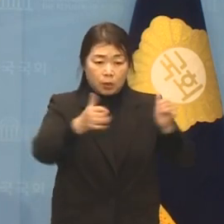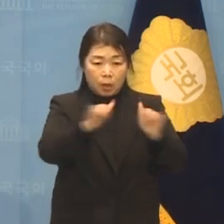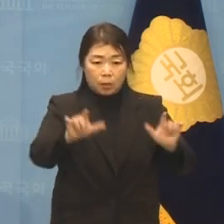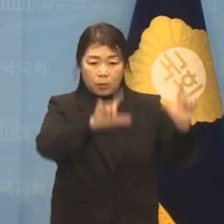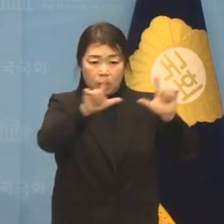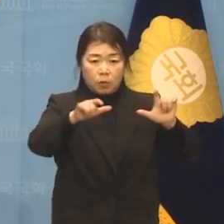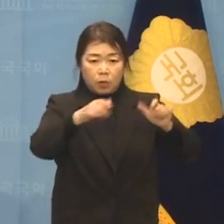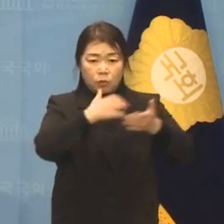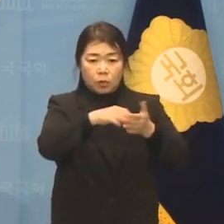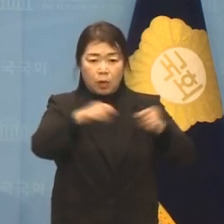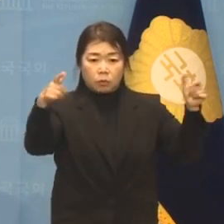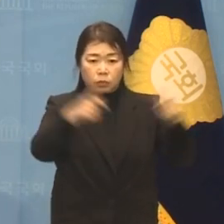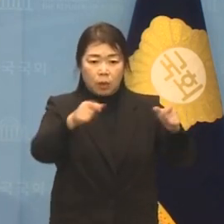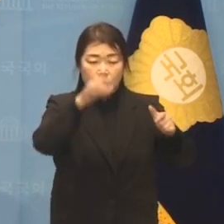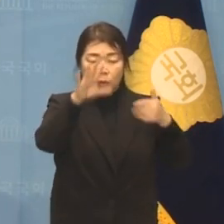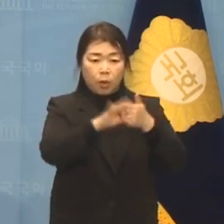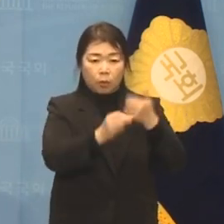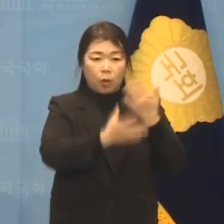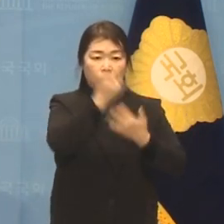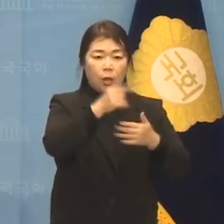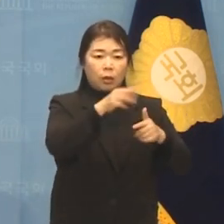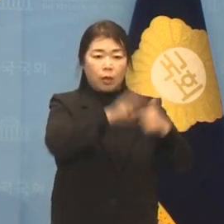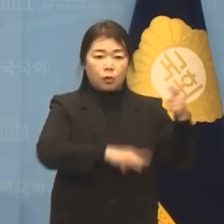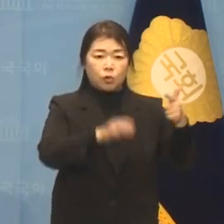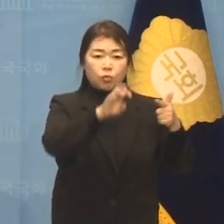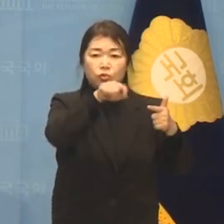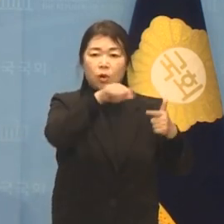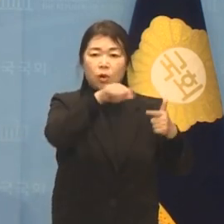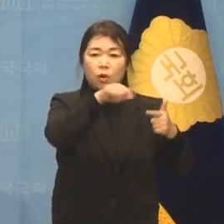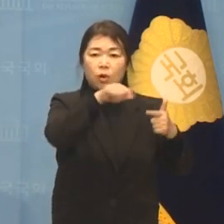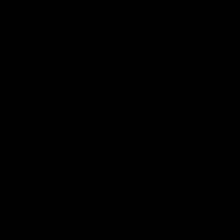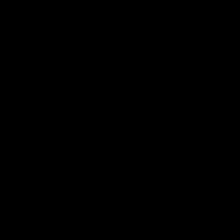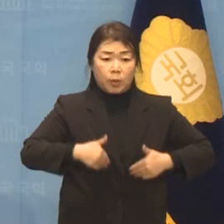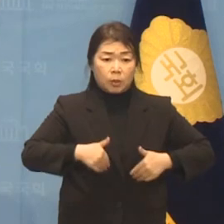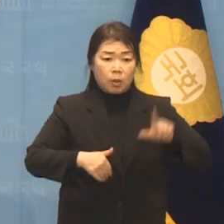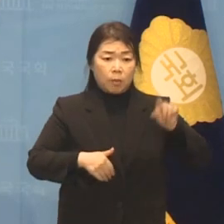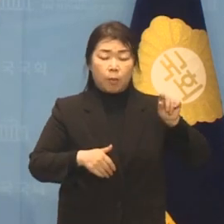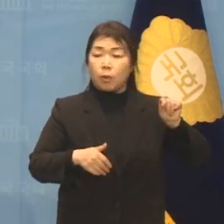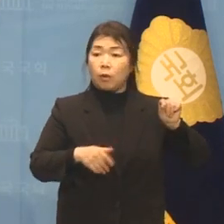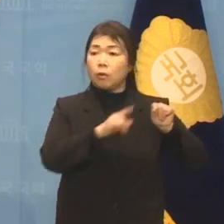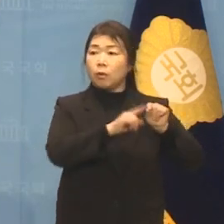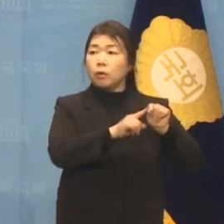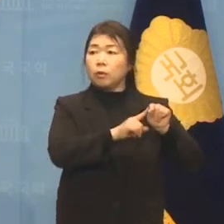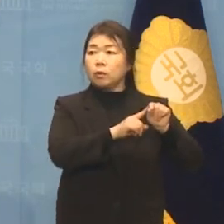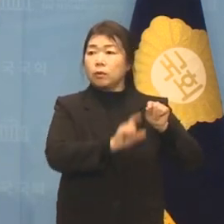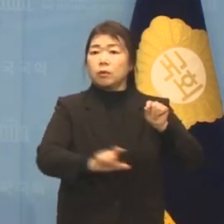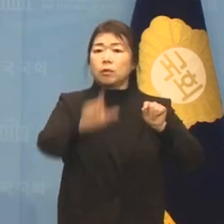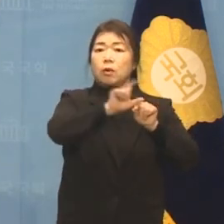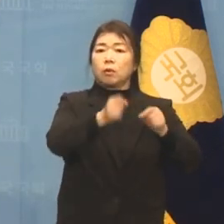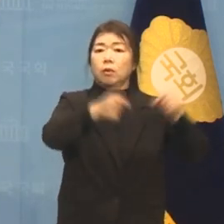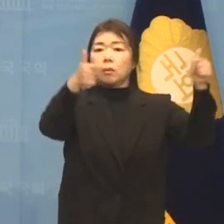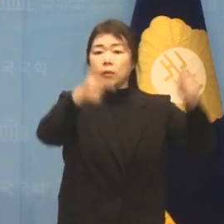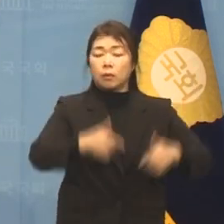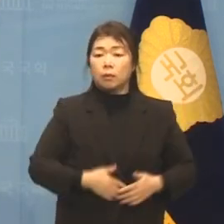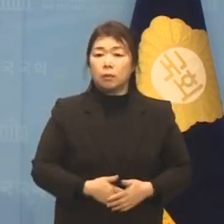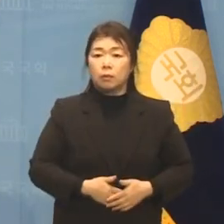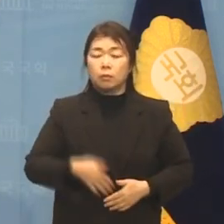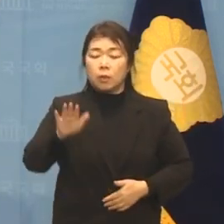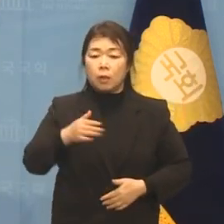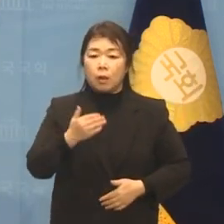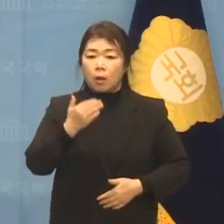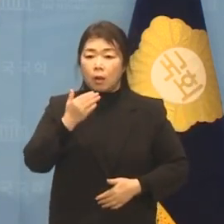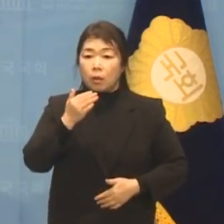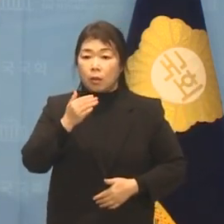보면 통합되는 나주 무안 선거구는 전남에서 유일하게 증가한 반면에 여수